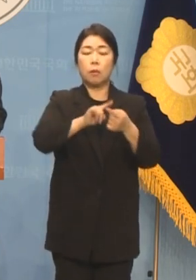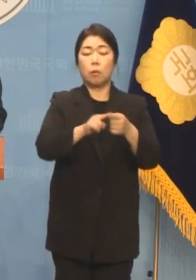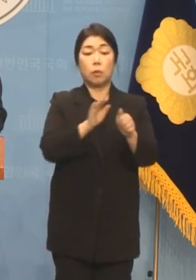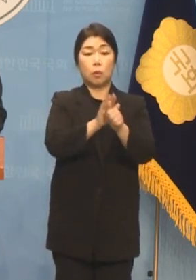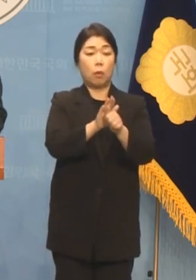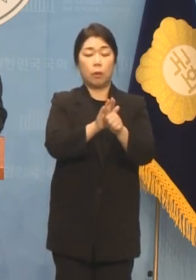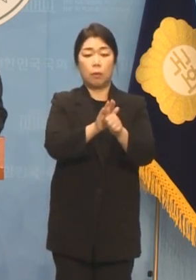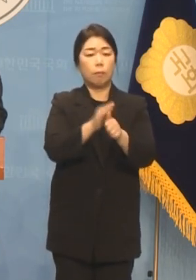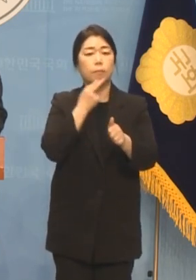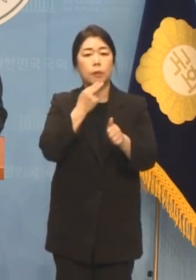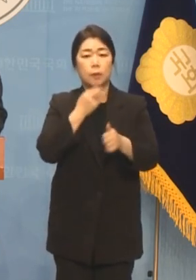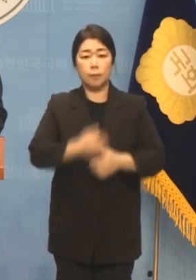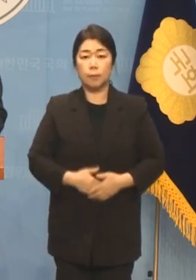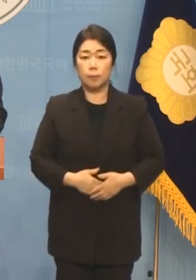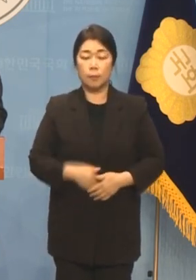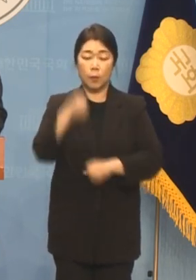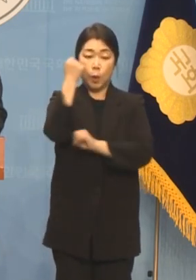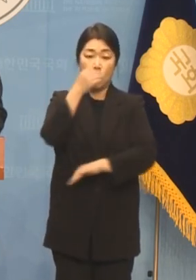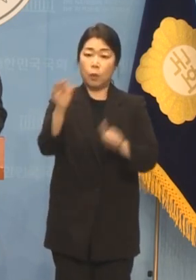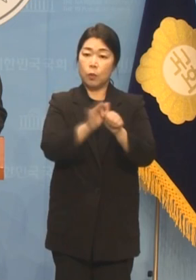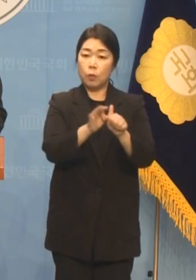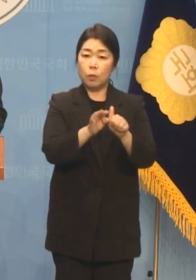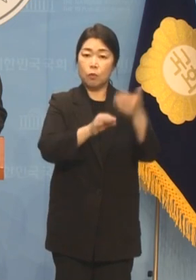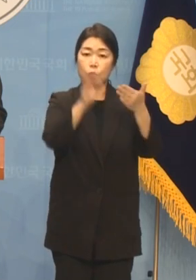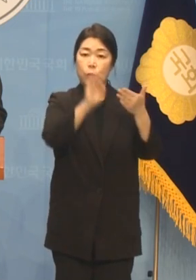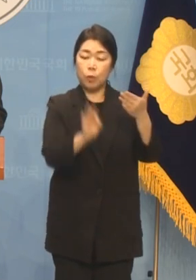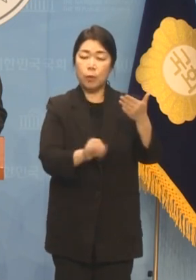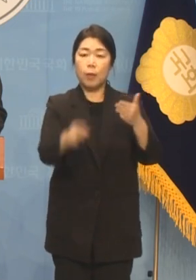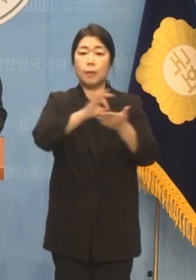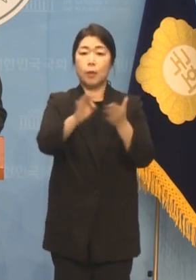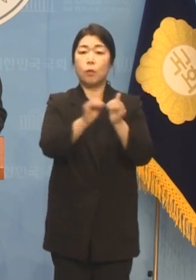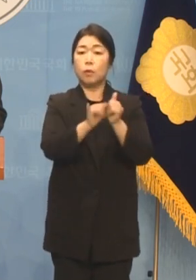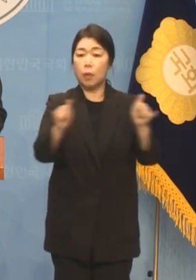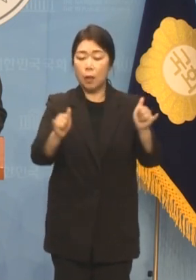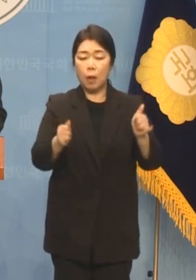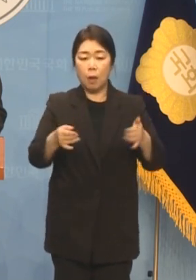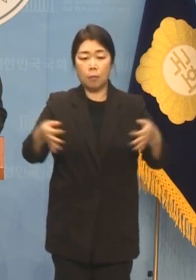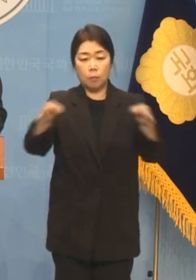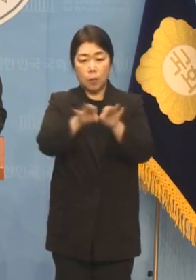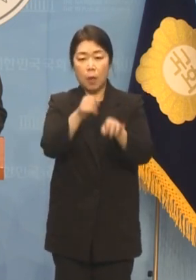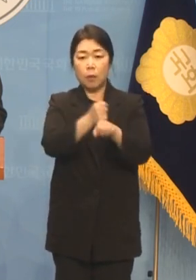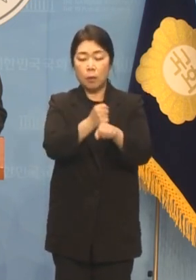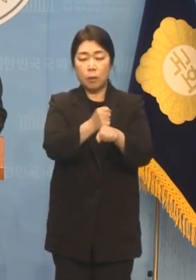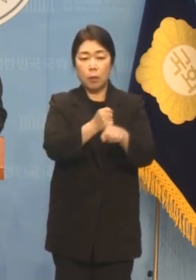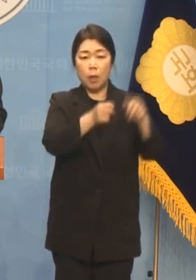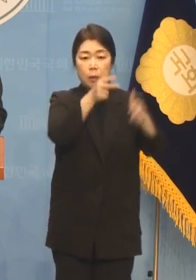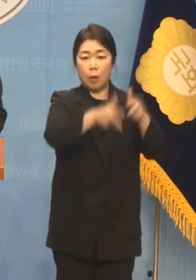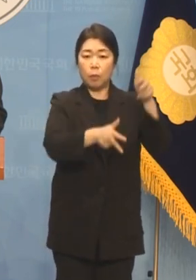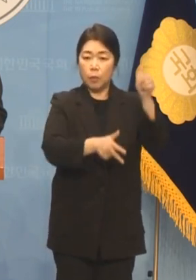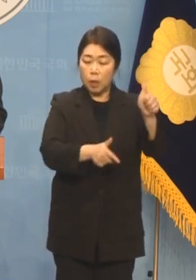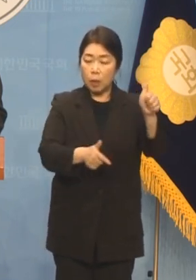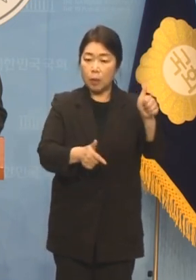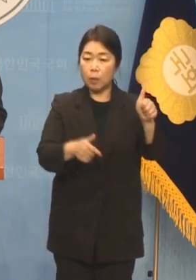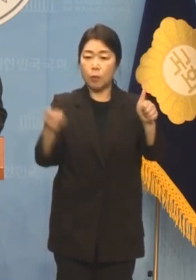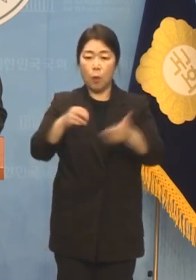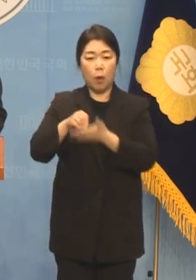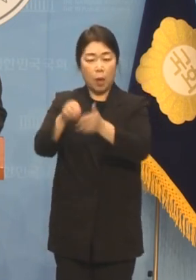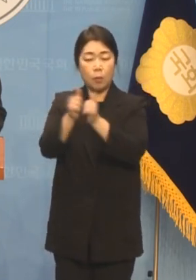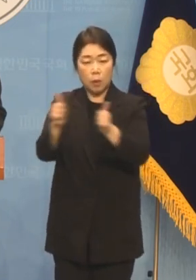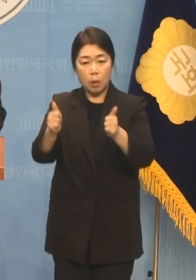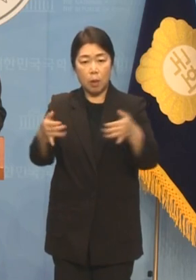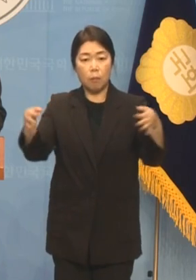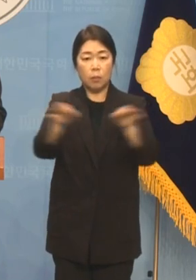있습니다. 기준소득 월액의 9%를 사용자와 나누어 부담하는 사업장 가입자와